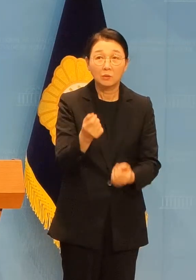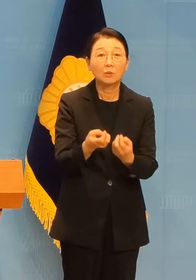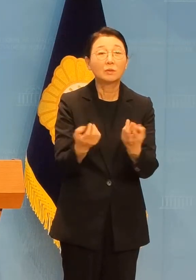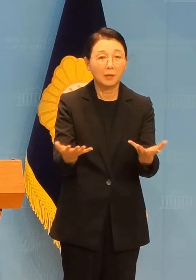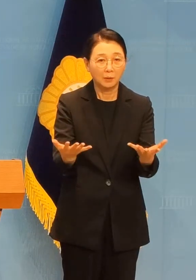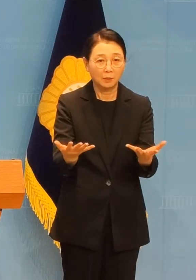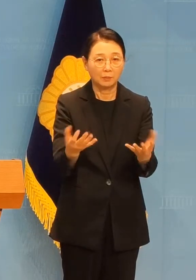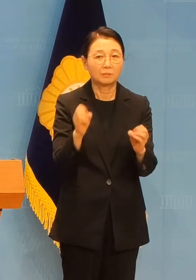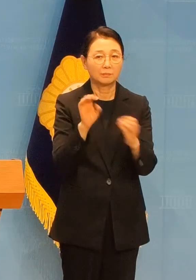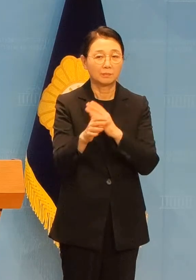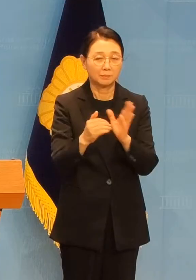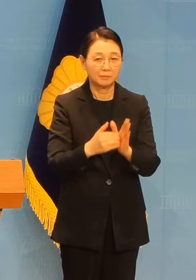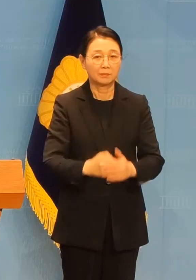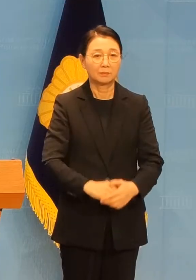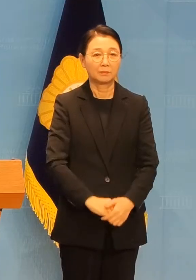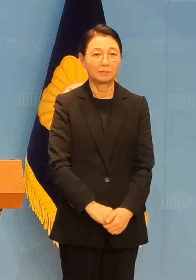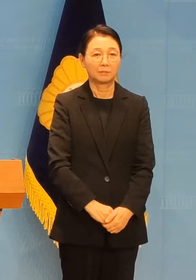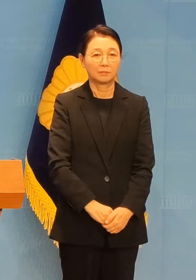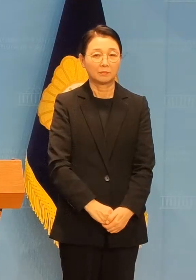어쩌라고요?